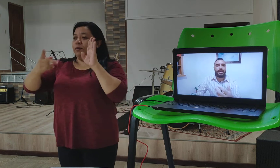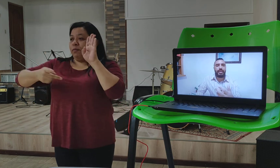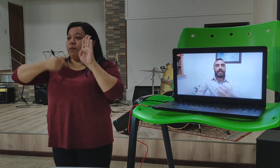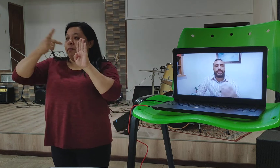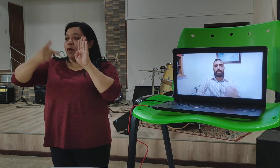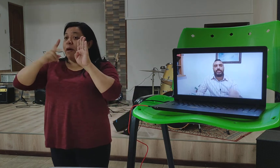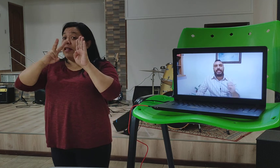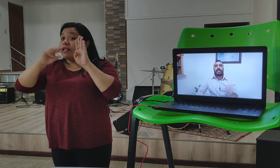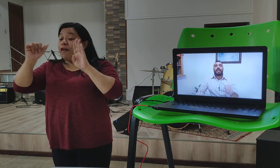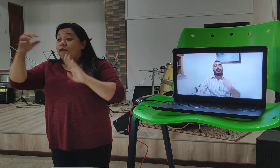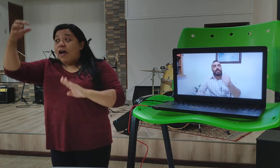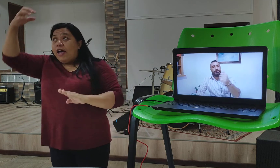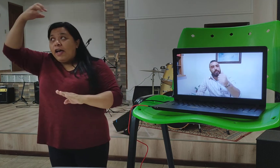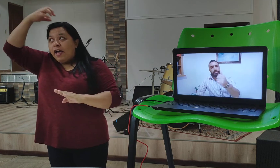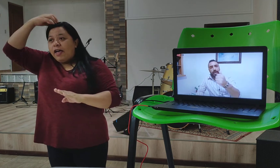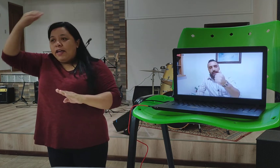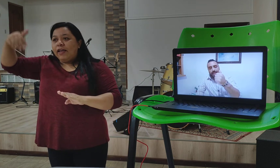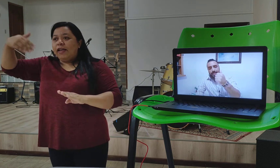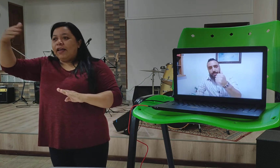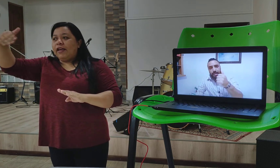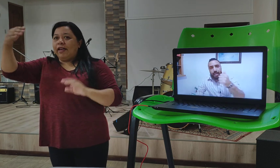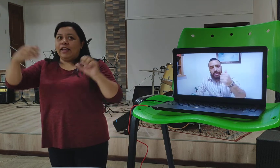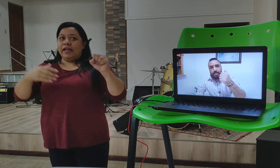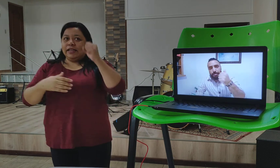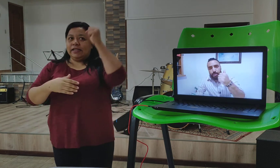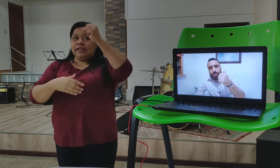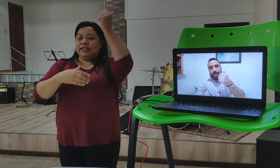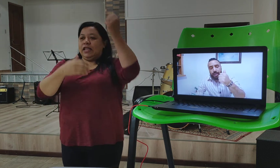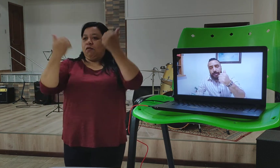seria rei, e não seria rei